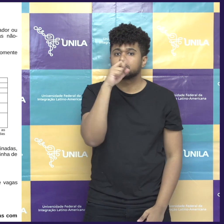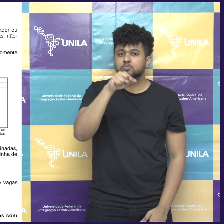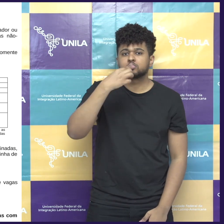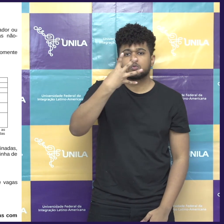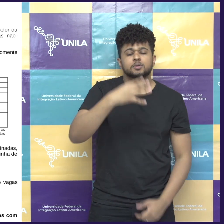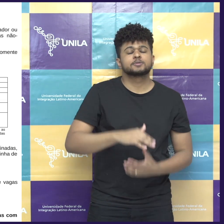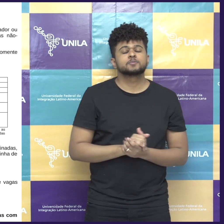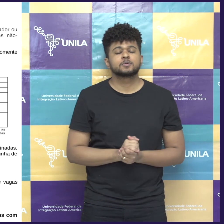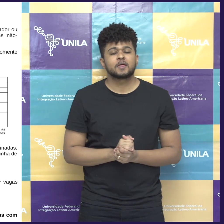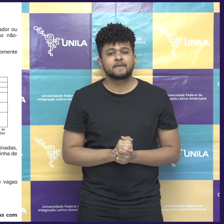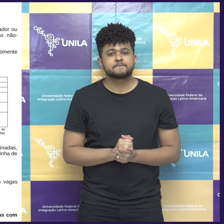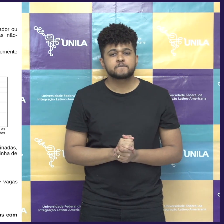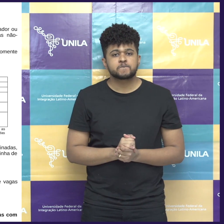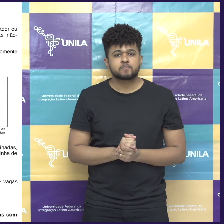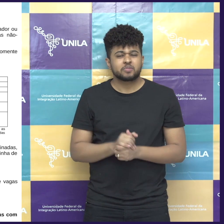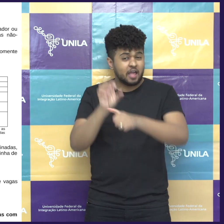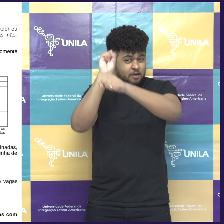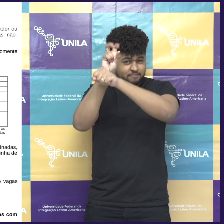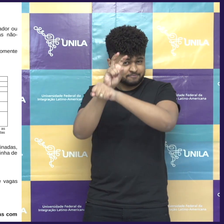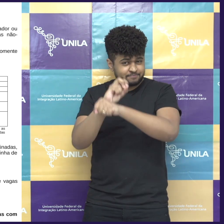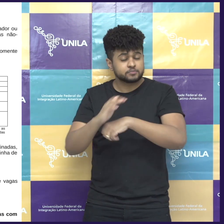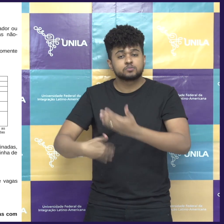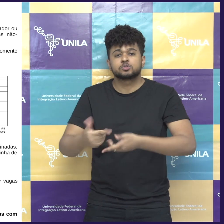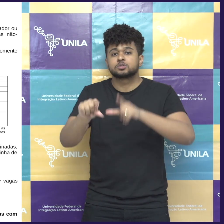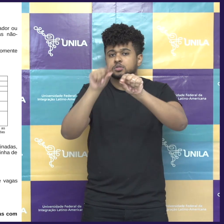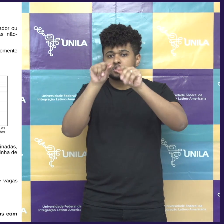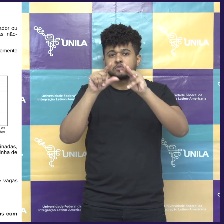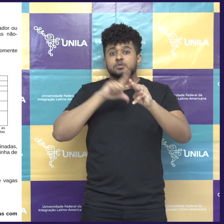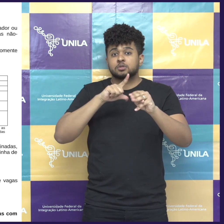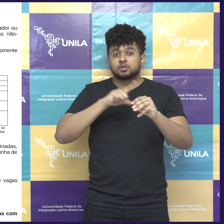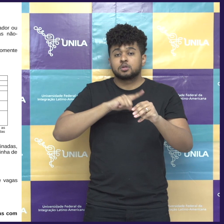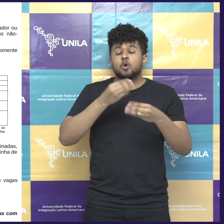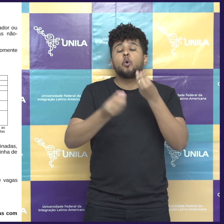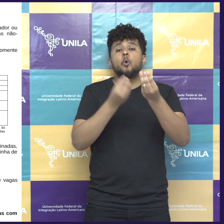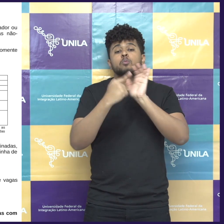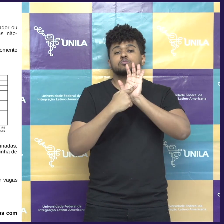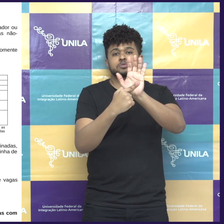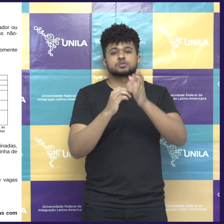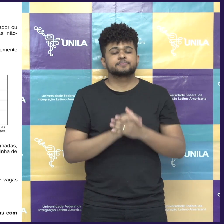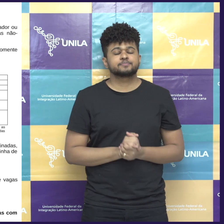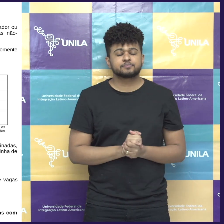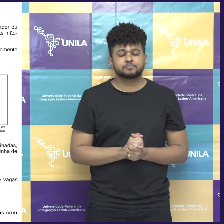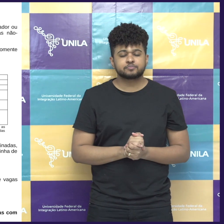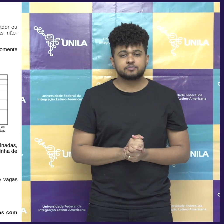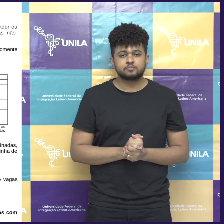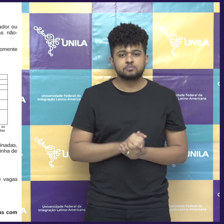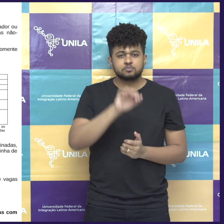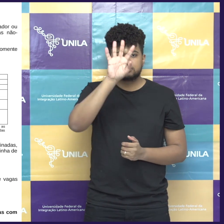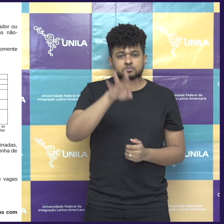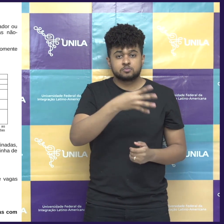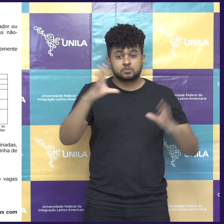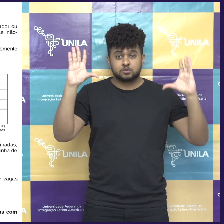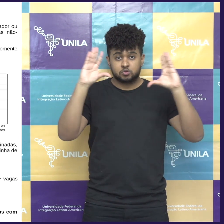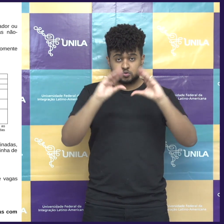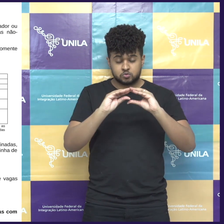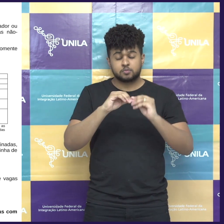2.4 As vagas do processo seletivo estão dispostas da seguinte forma: quadro resumo das vagas